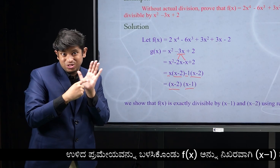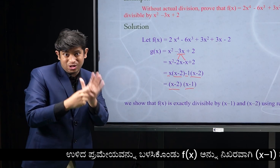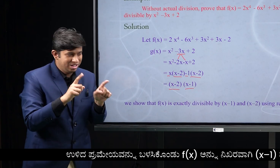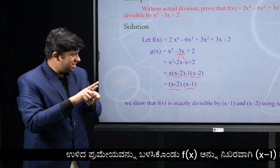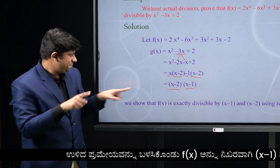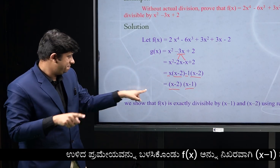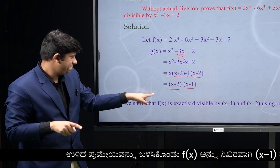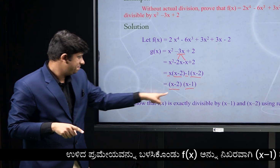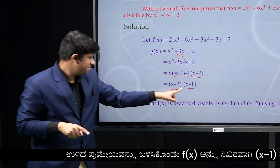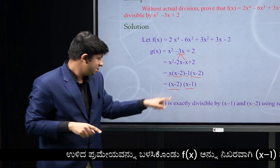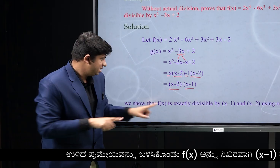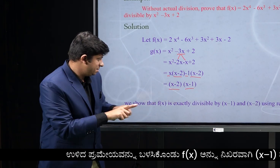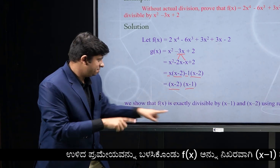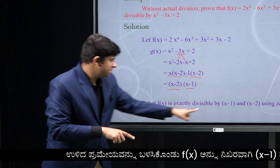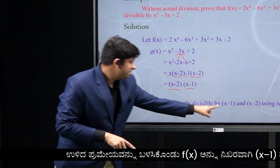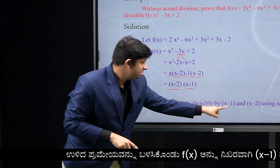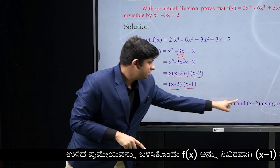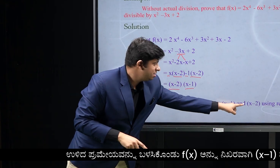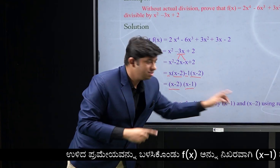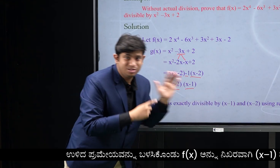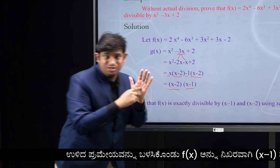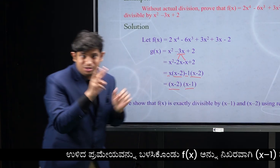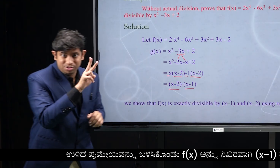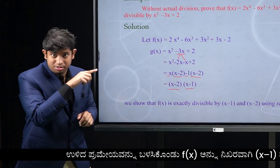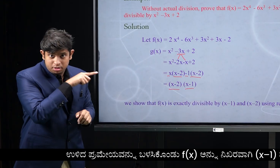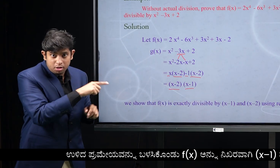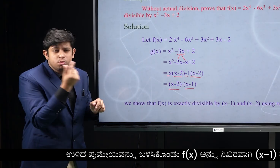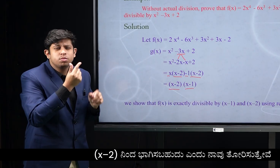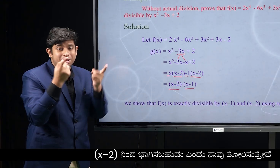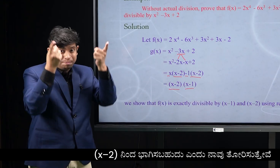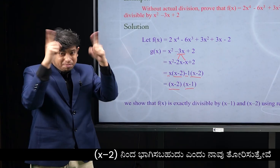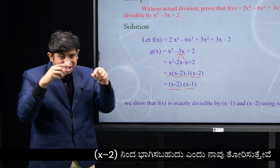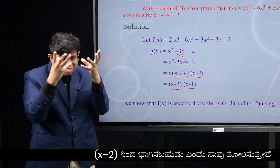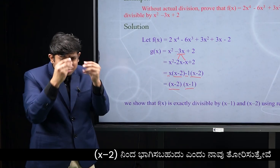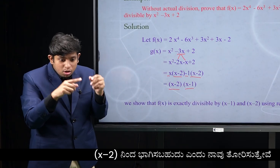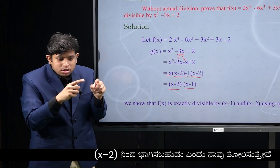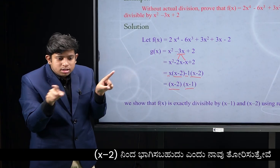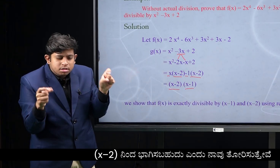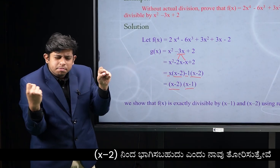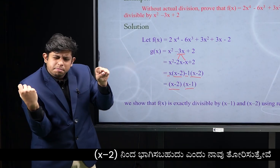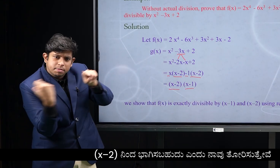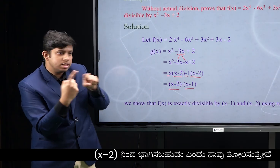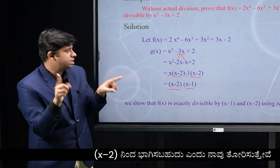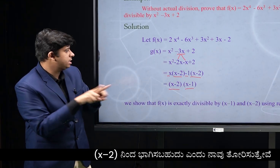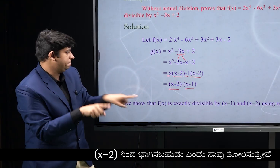ಉಳಿದ ಪ್ರಮೇಯವನ್ನ ಬಳಸಿಕೊಂಡು f of x ಅನ್ನ ನಿಖರವಾಗಿ x minus 1 ಮತ್ತು x minus 2 ನಿಂದ ಭಾಗಿಸಬಹುದು ಎಂದು ನಾವು ತೋರಿಸುತ್ತೇವೆ.